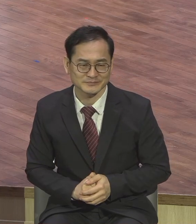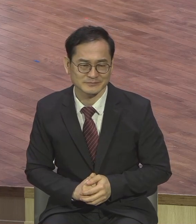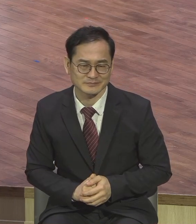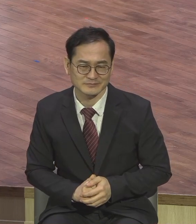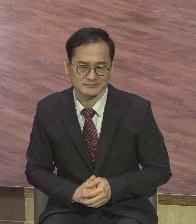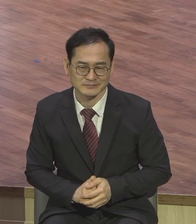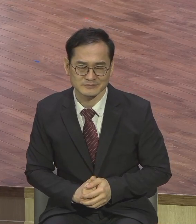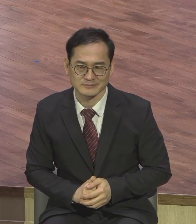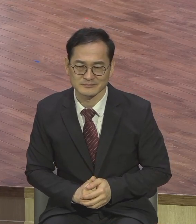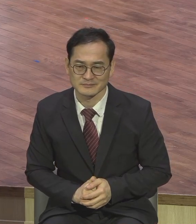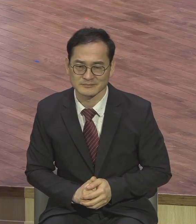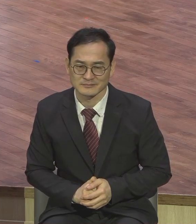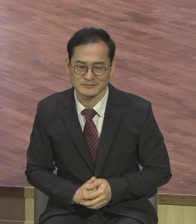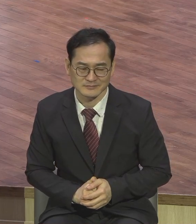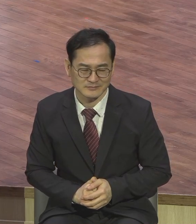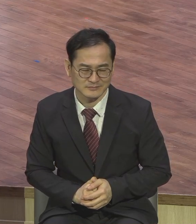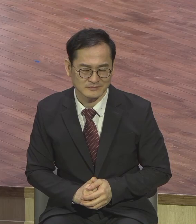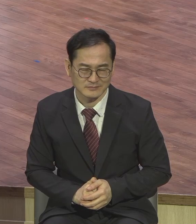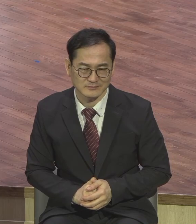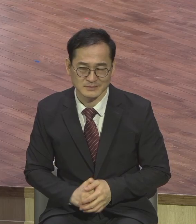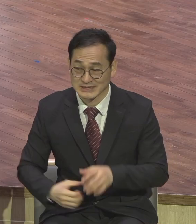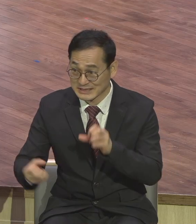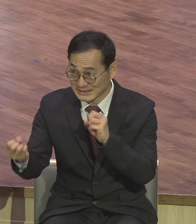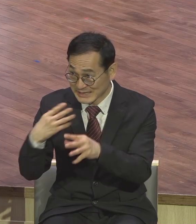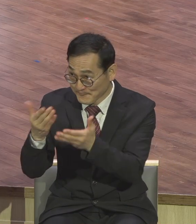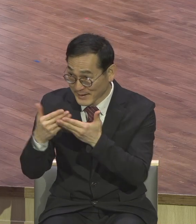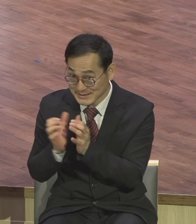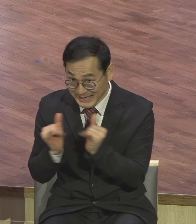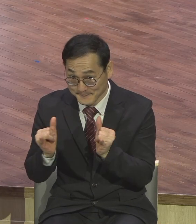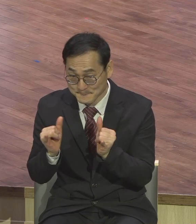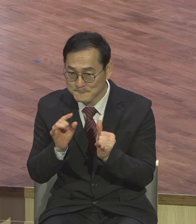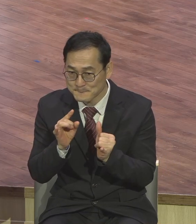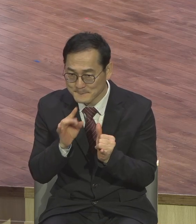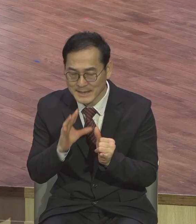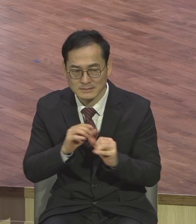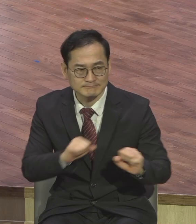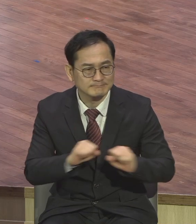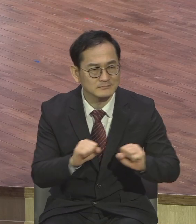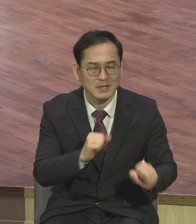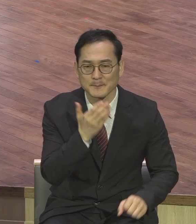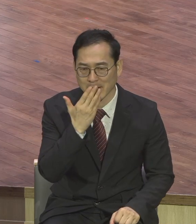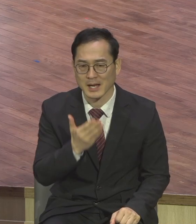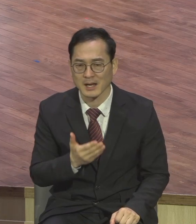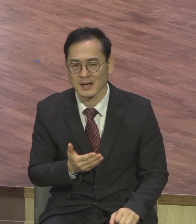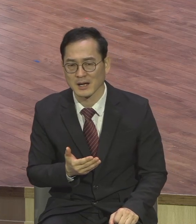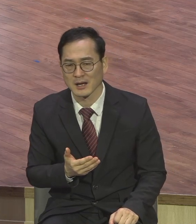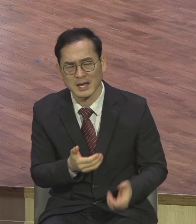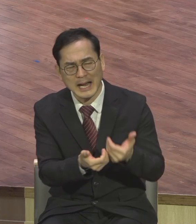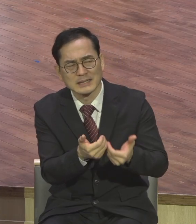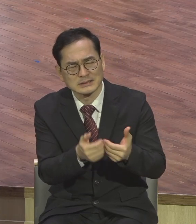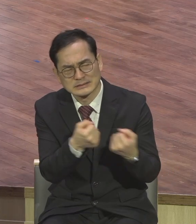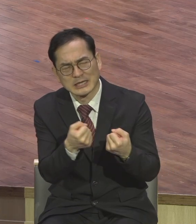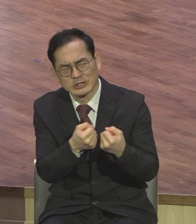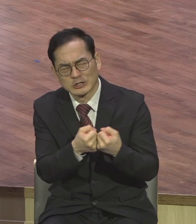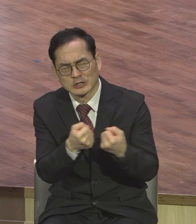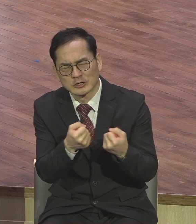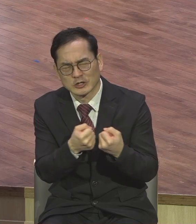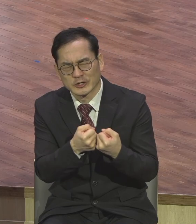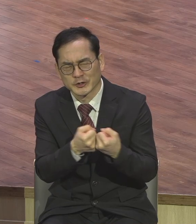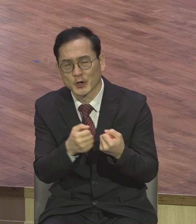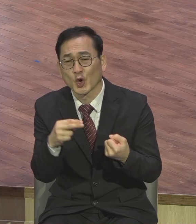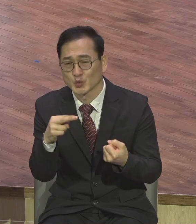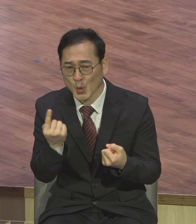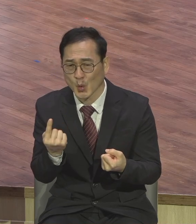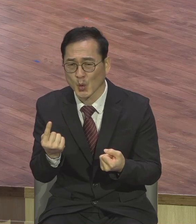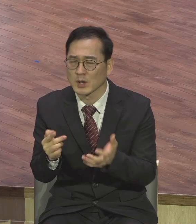답 나온 사람이 사역을 해야 돼요. 그래 부딪히기도 하고 때로는 뭐 원망하고 싸우기도 하고 갈등할 수 있고 시험 들 수 있잖아요. 사람